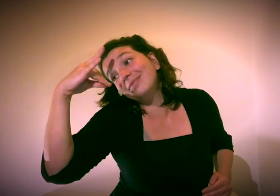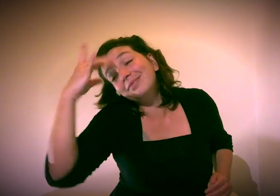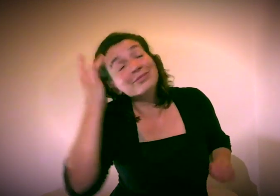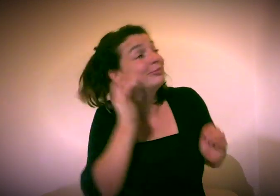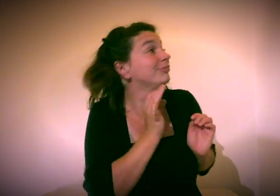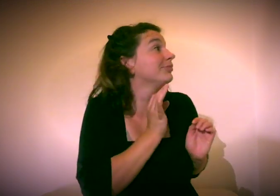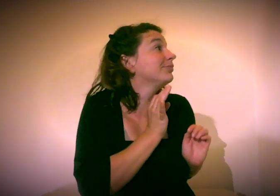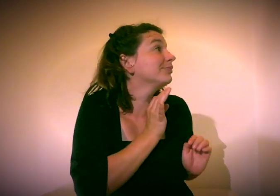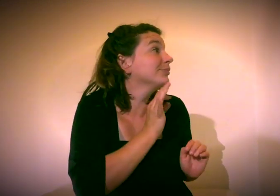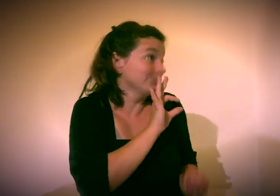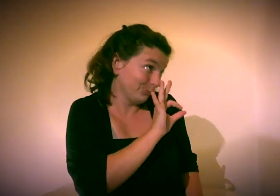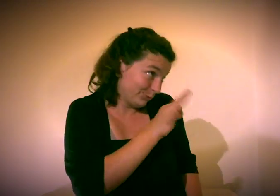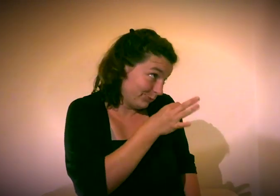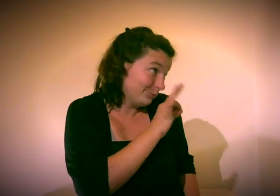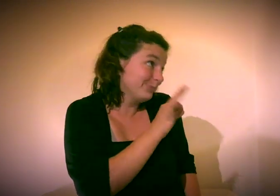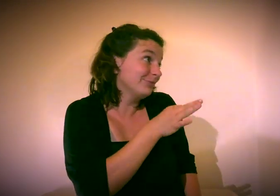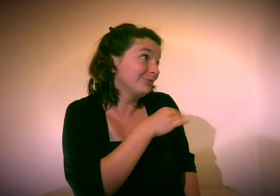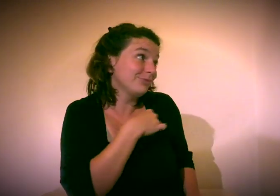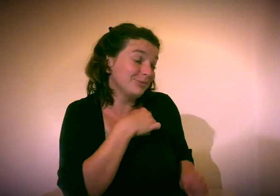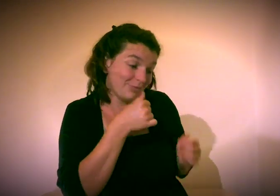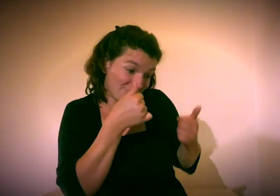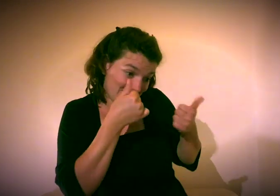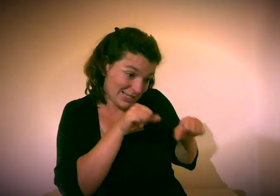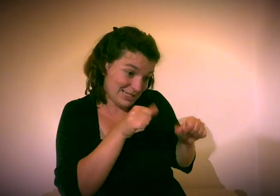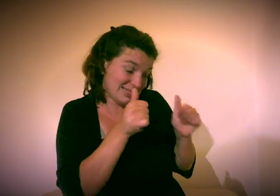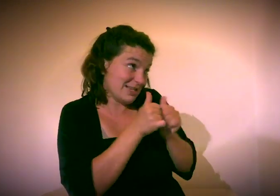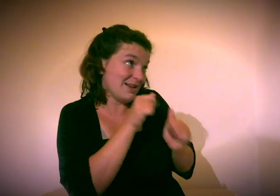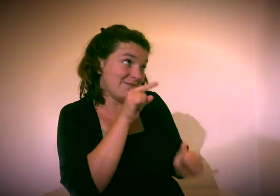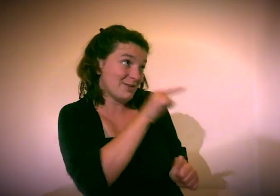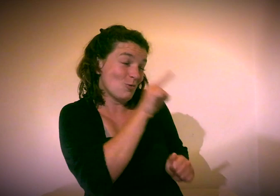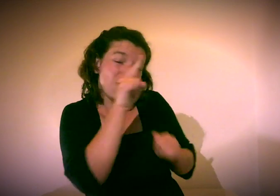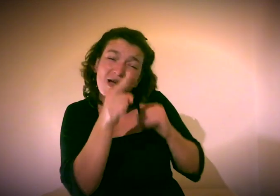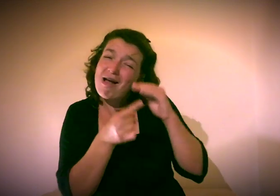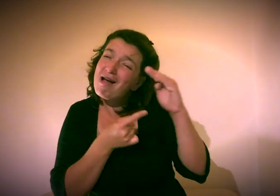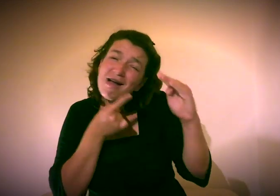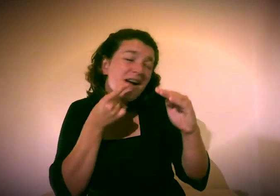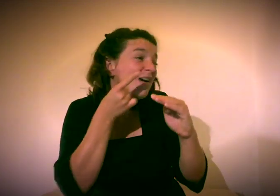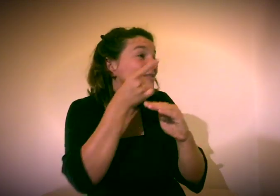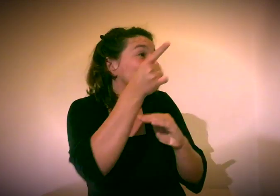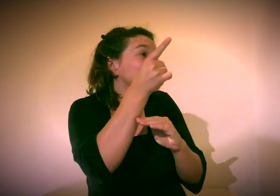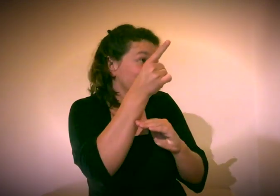Dors, petite fille, murmura-t-il. Je resterai toujours auprès de toi.